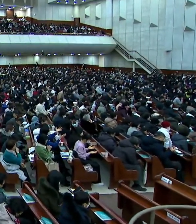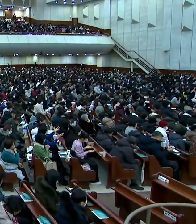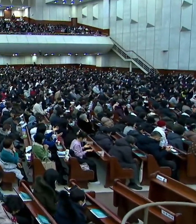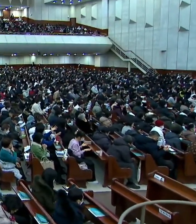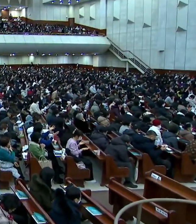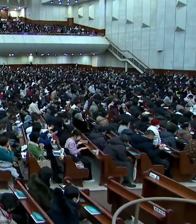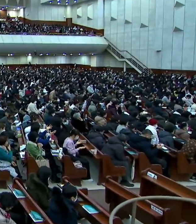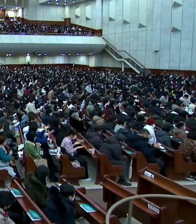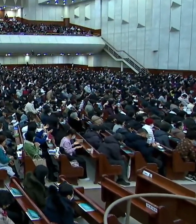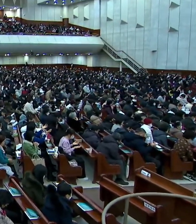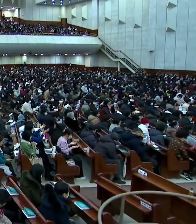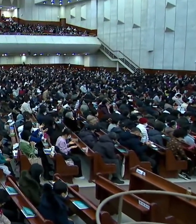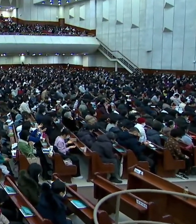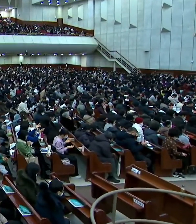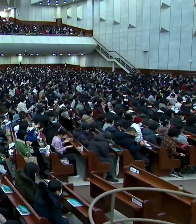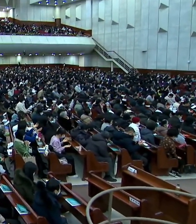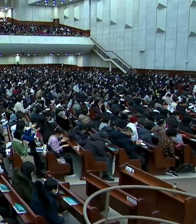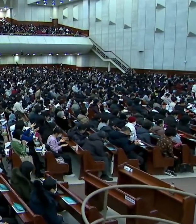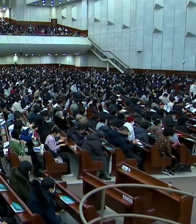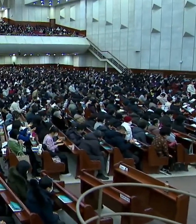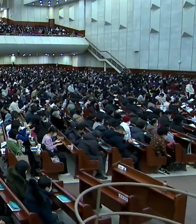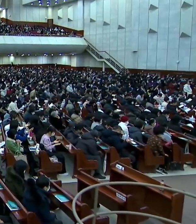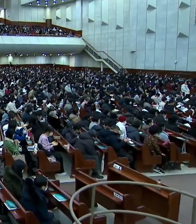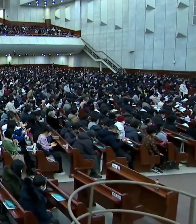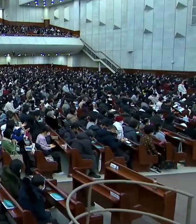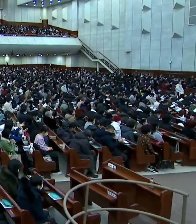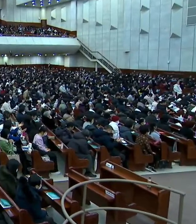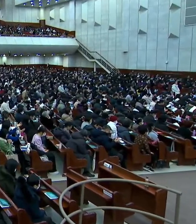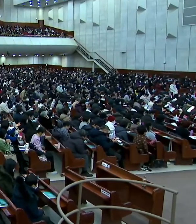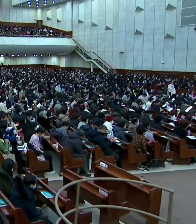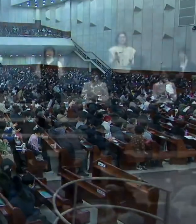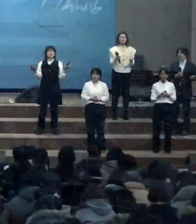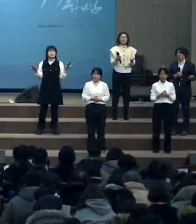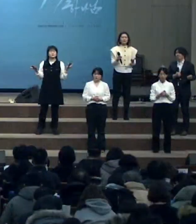줄 믿사오니 역사하여 주시옵소서.